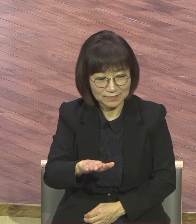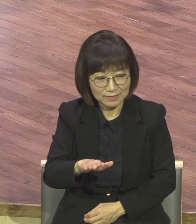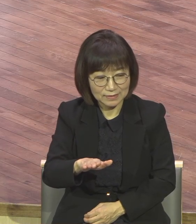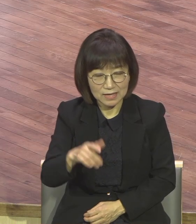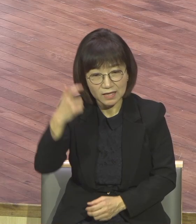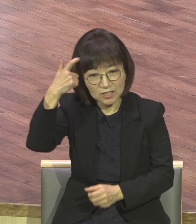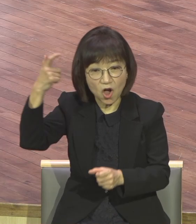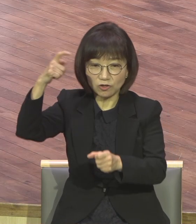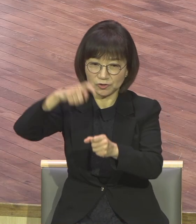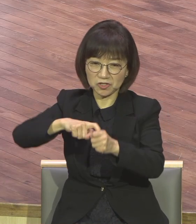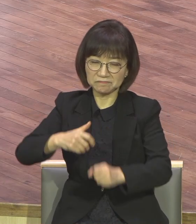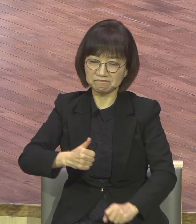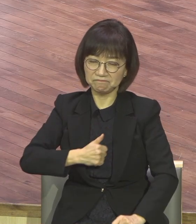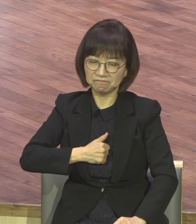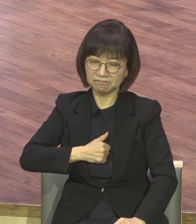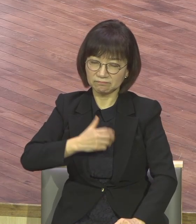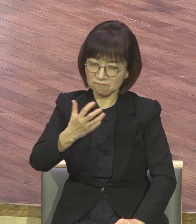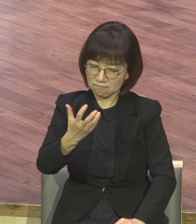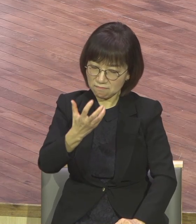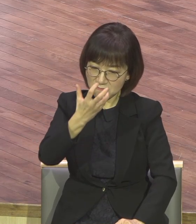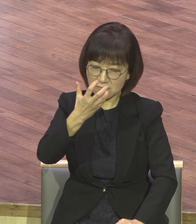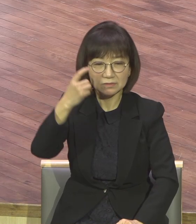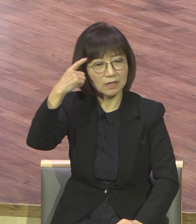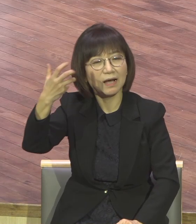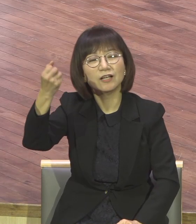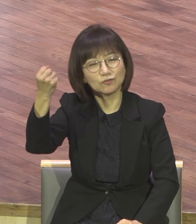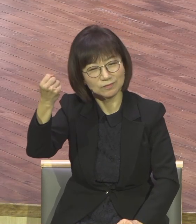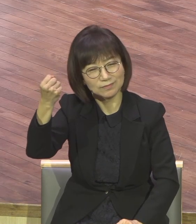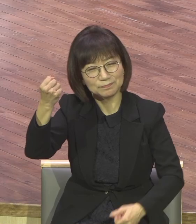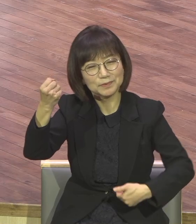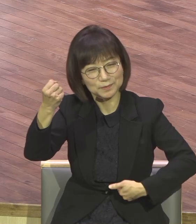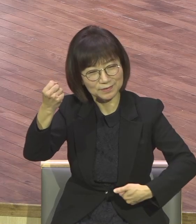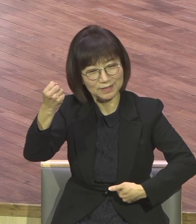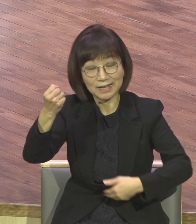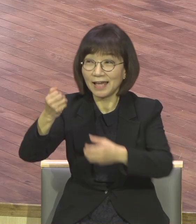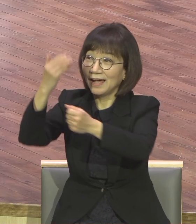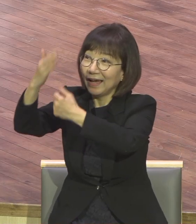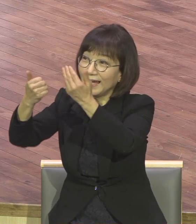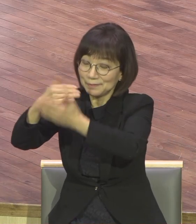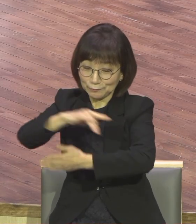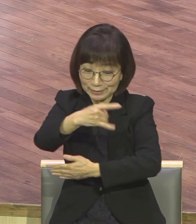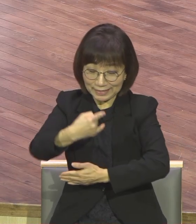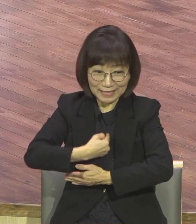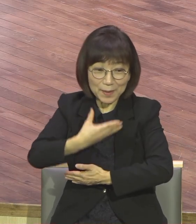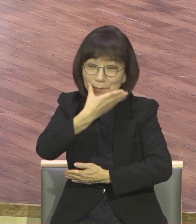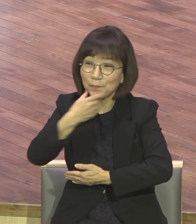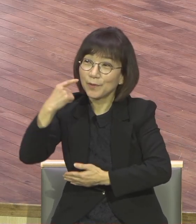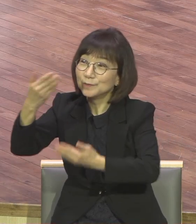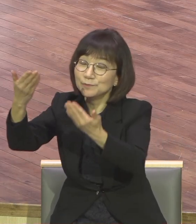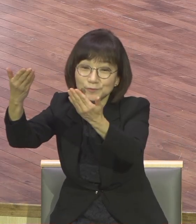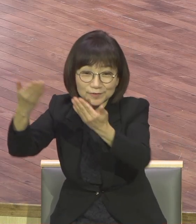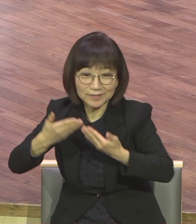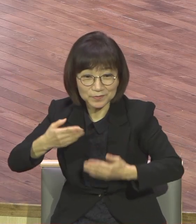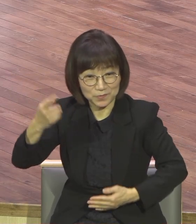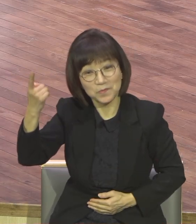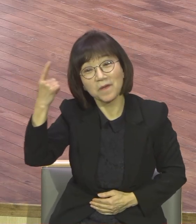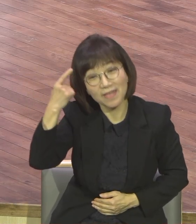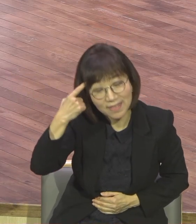이런 의식을 가지고 있어야 돼요. 하나님께서 특별히 우리에게 복음의 참 진리를 깨닫게 하신 이유가